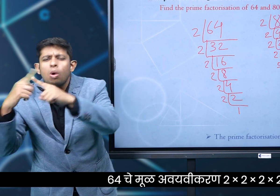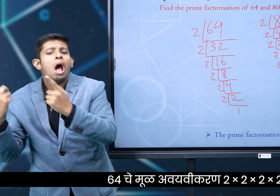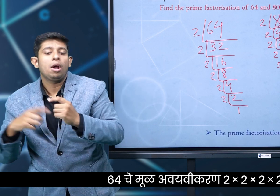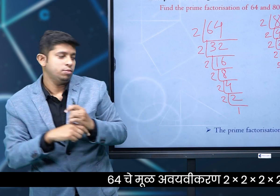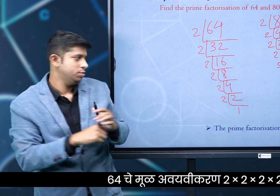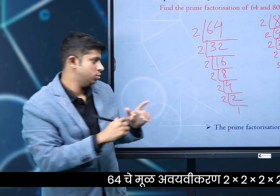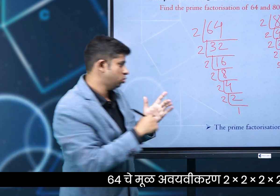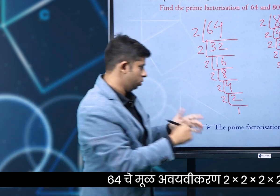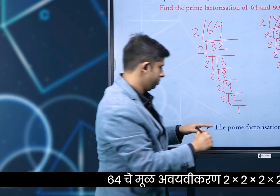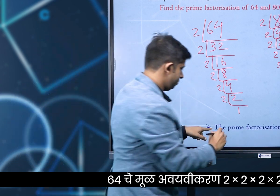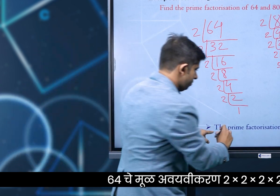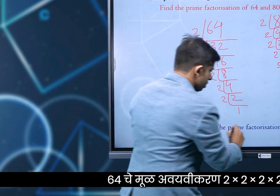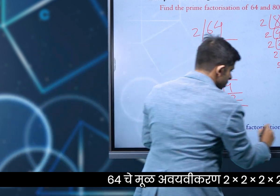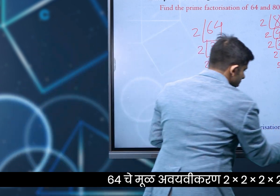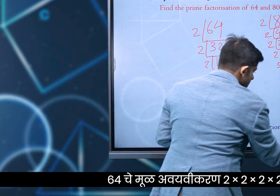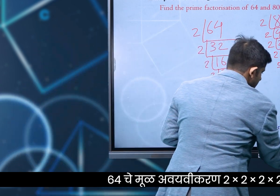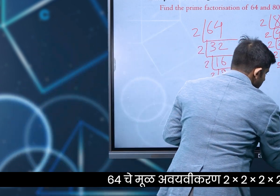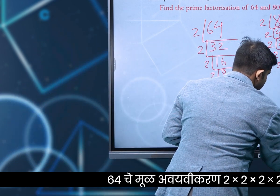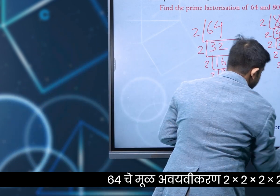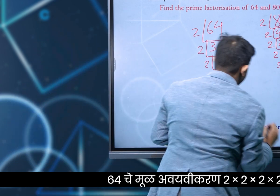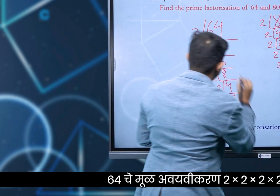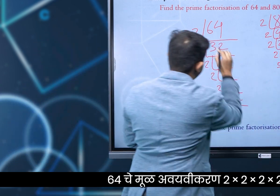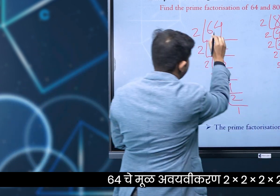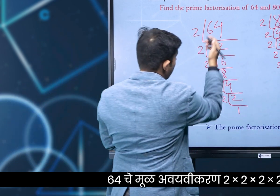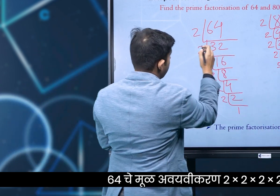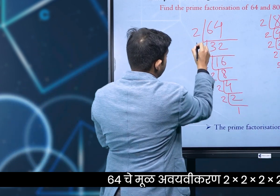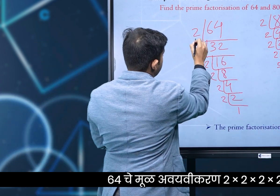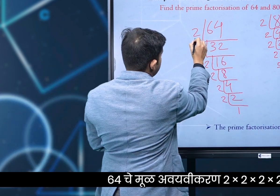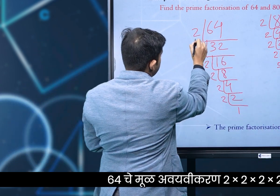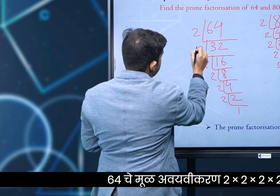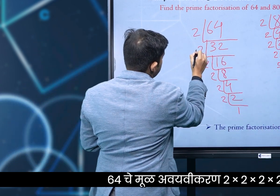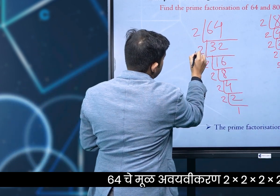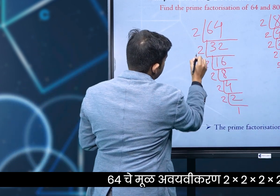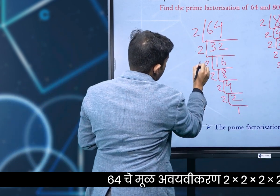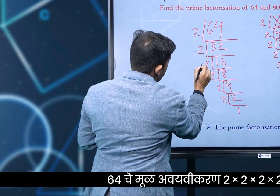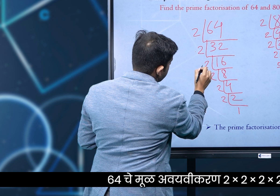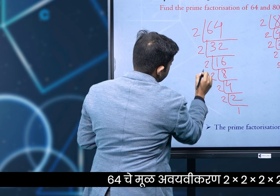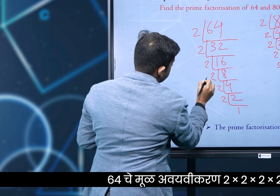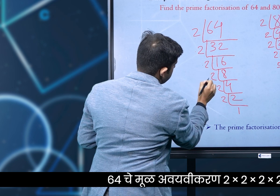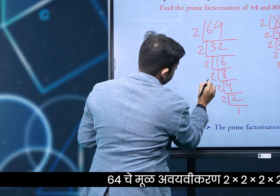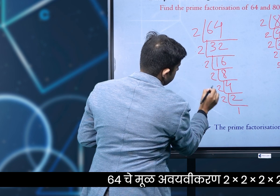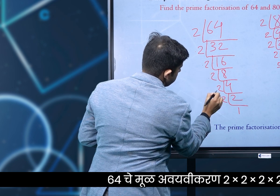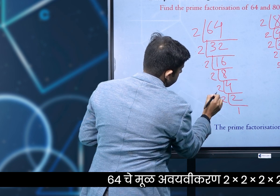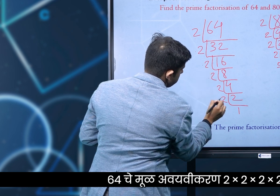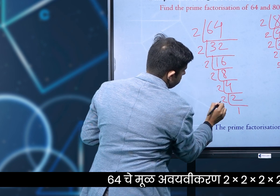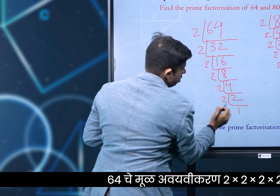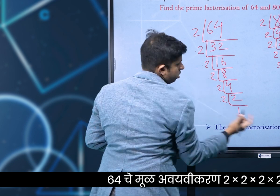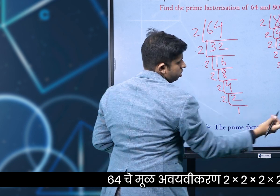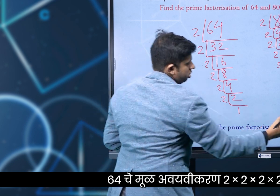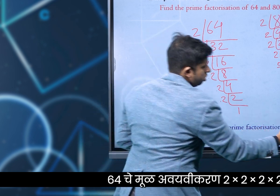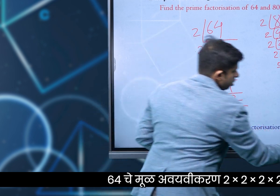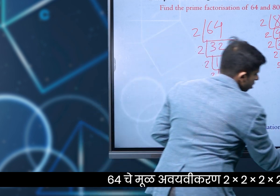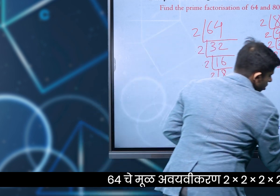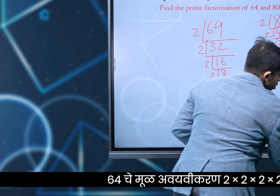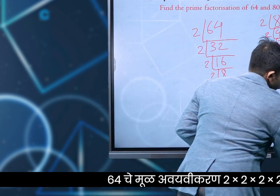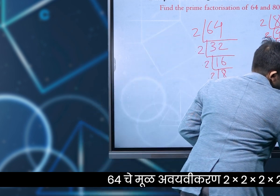चौसष्टचे मूळ अवयवीकरण 2 गुणिले 2 गुणिले 2 गुणिले 2 गुणिले 2 गुणिले 2 आहे.